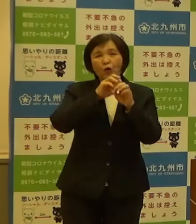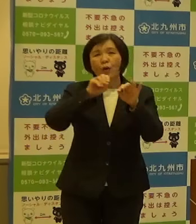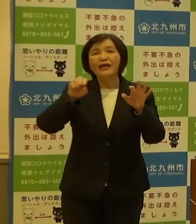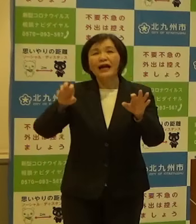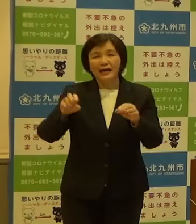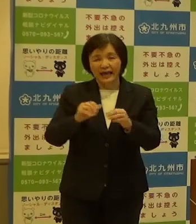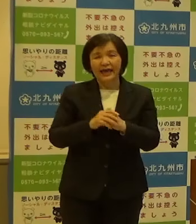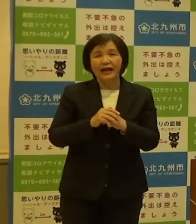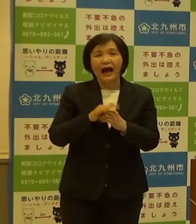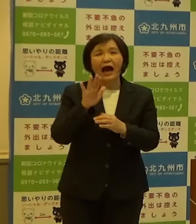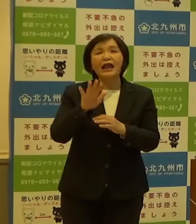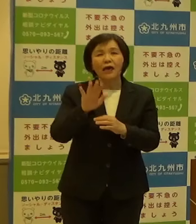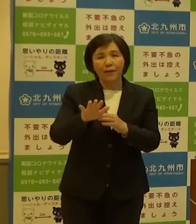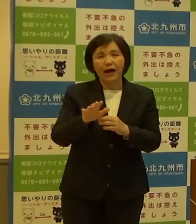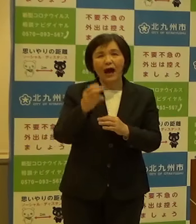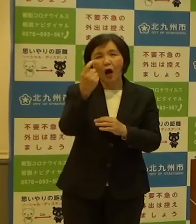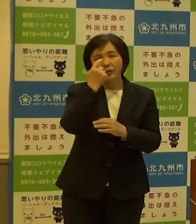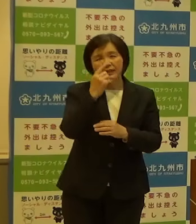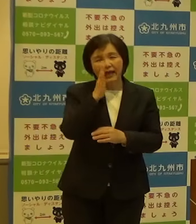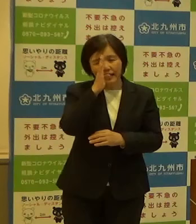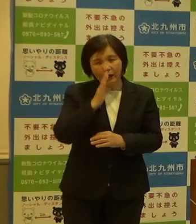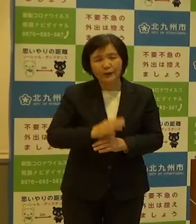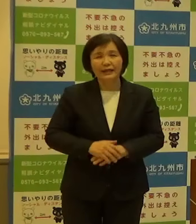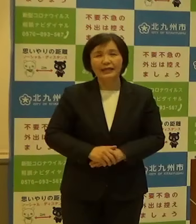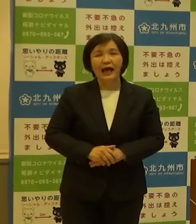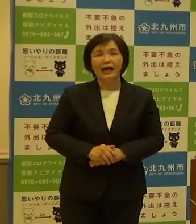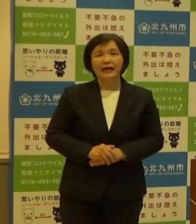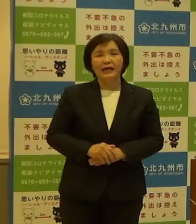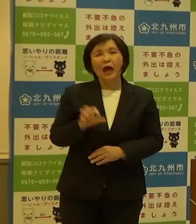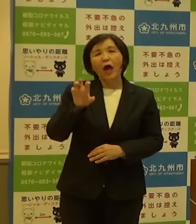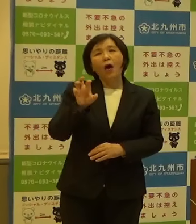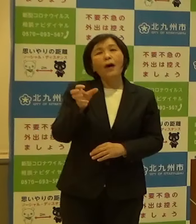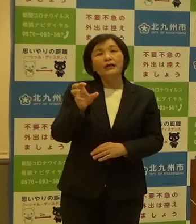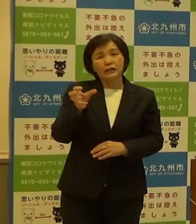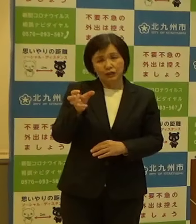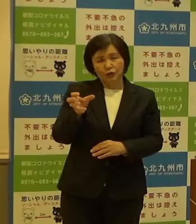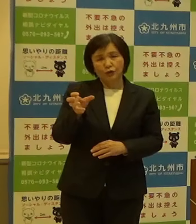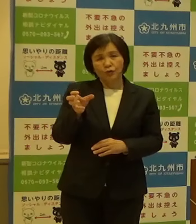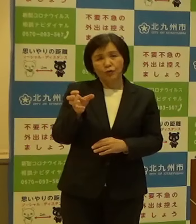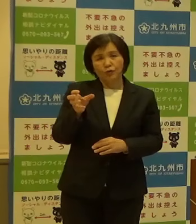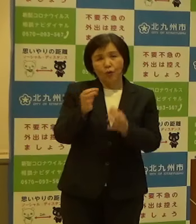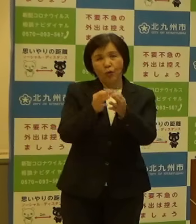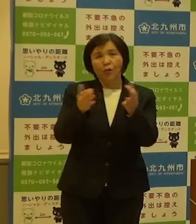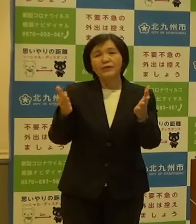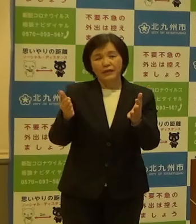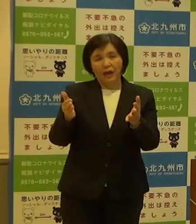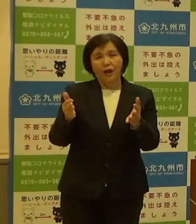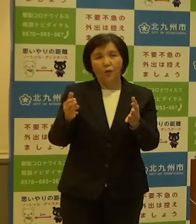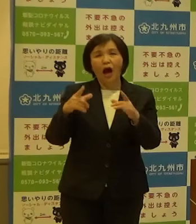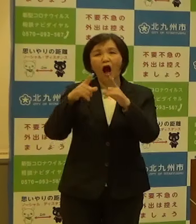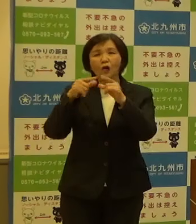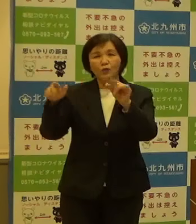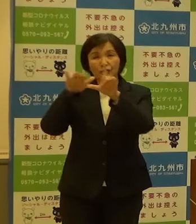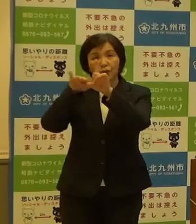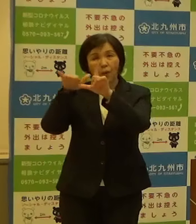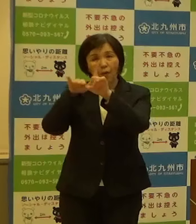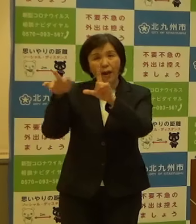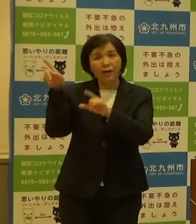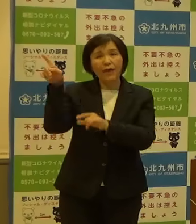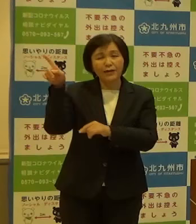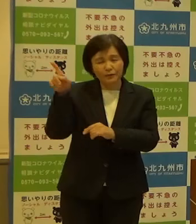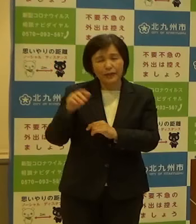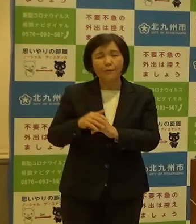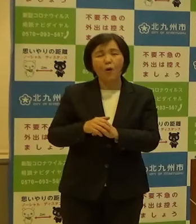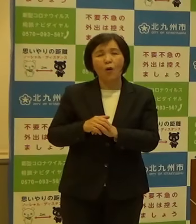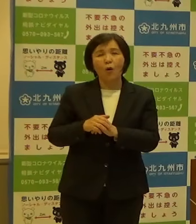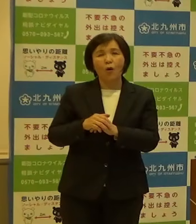えていた、ご所感を教えていただきたいんですけれども、 パチンコ店の問題は国レベルにおきまして、それぞれ